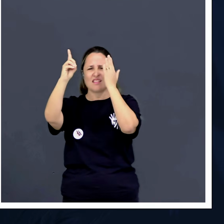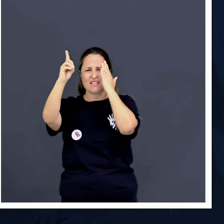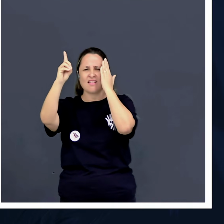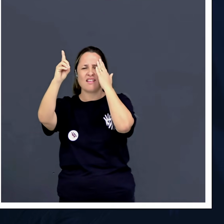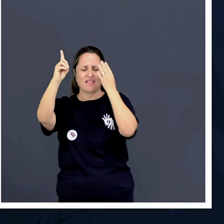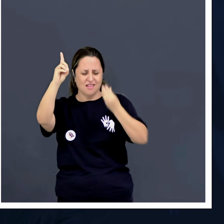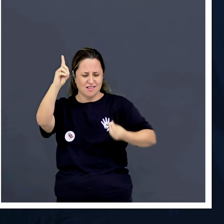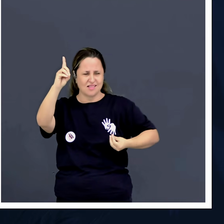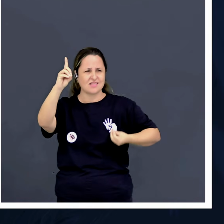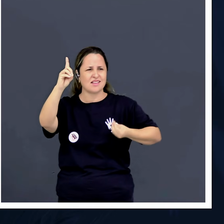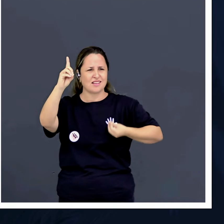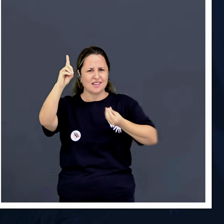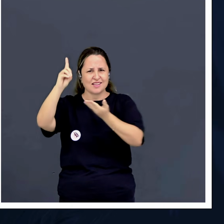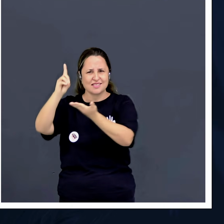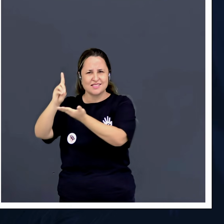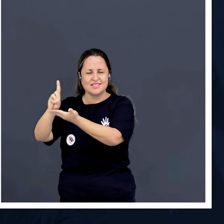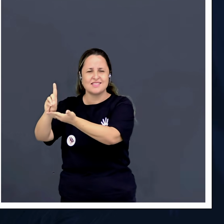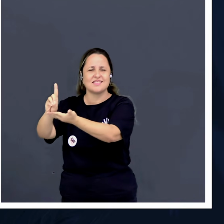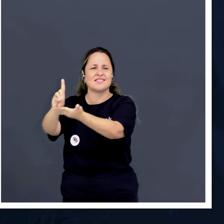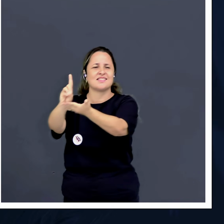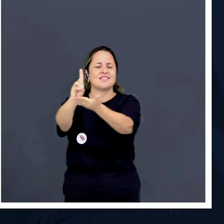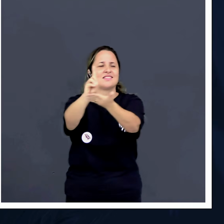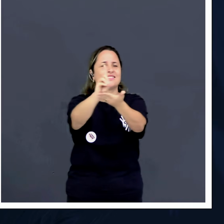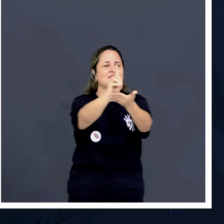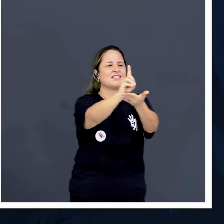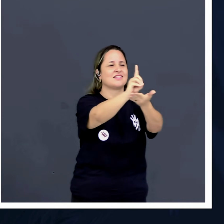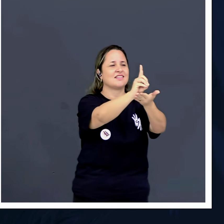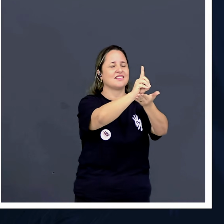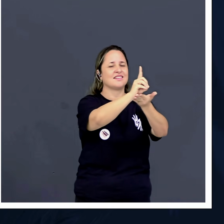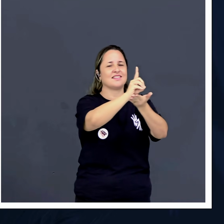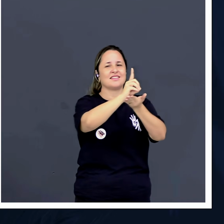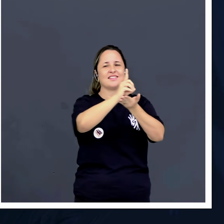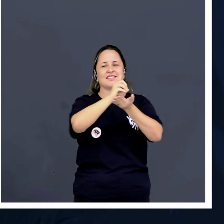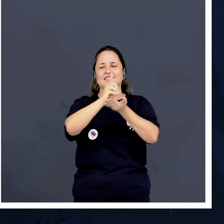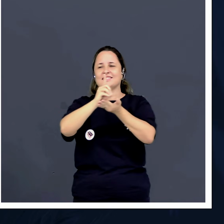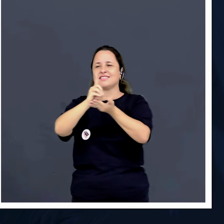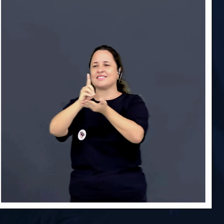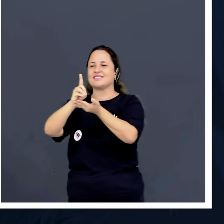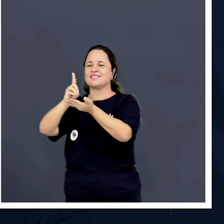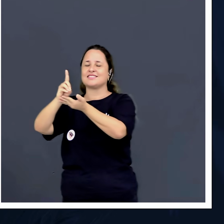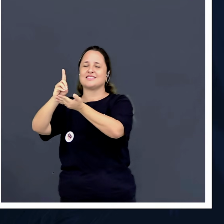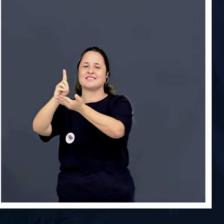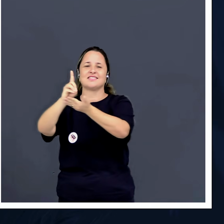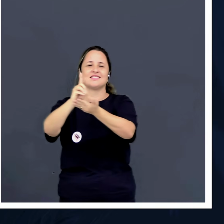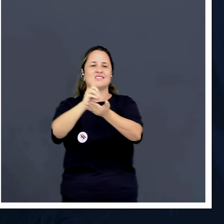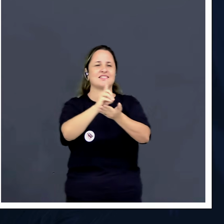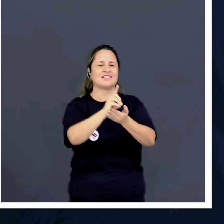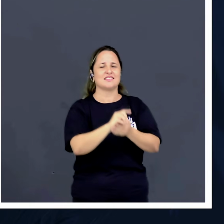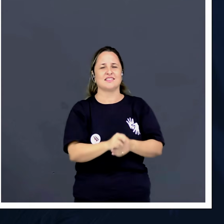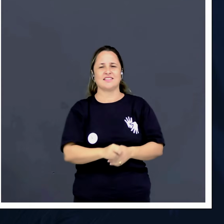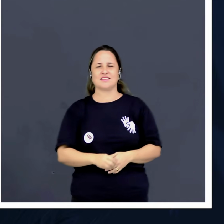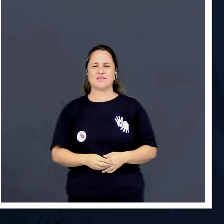sei que estás neste lugar.